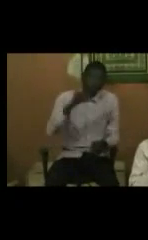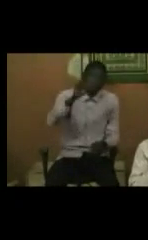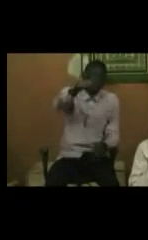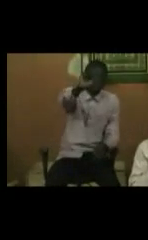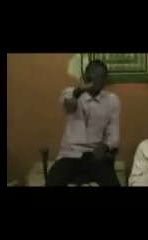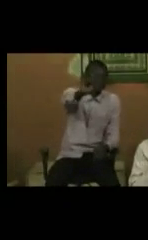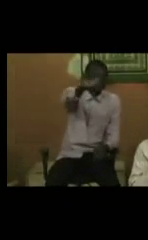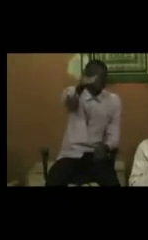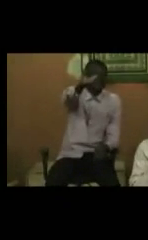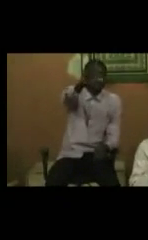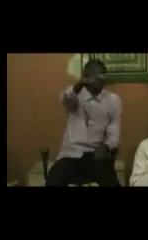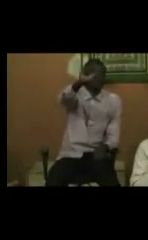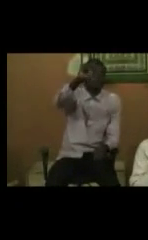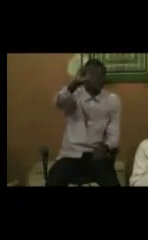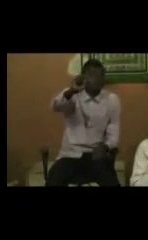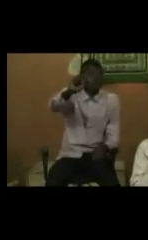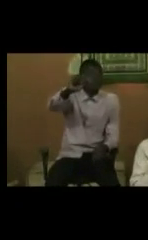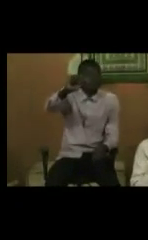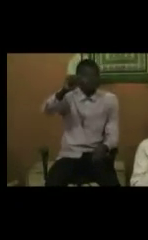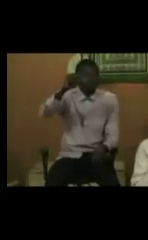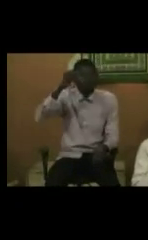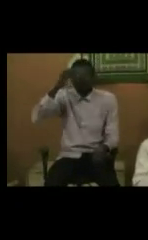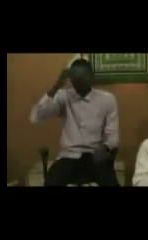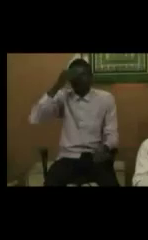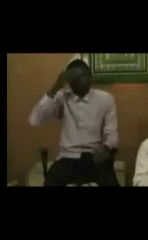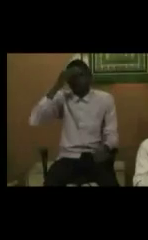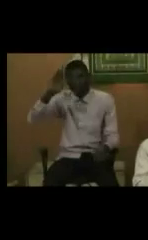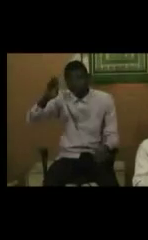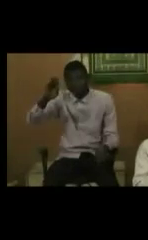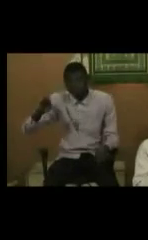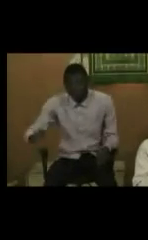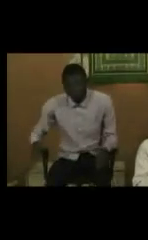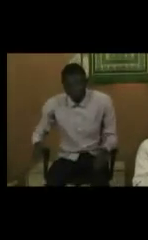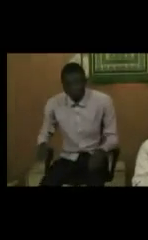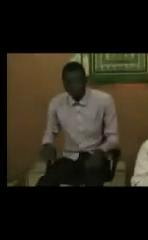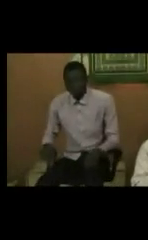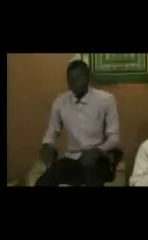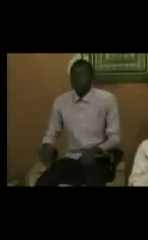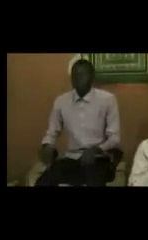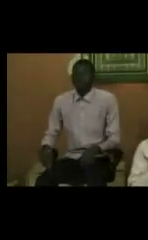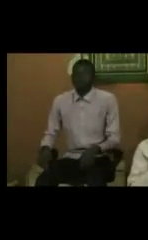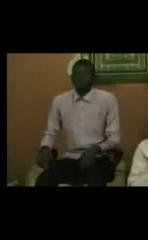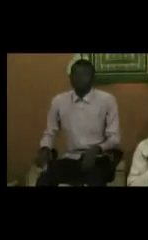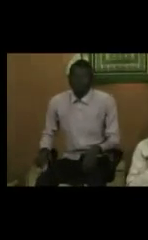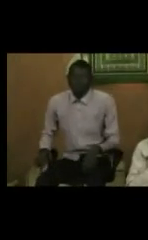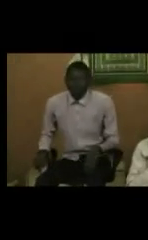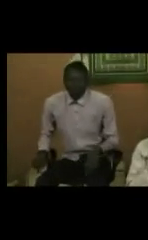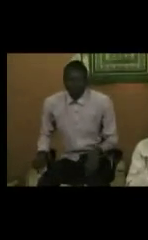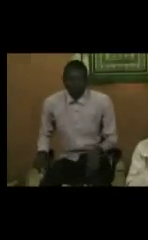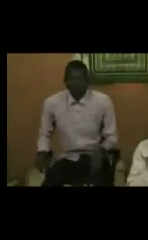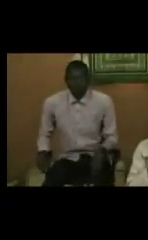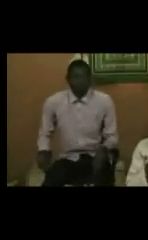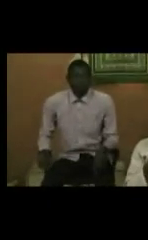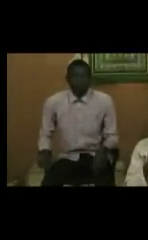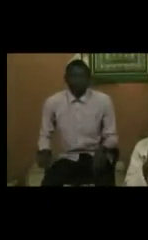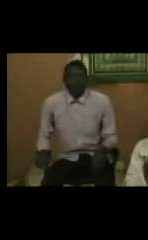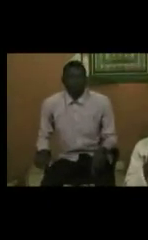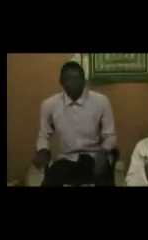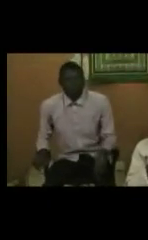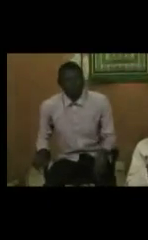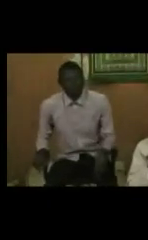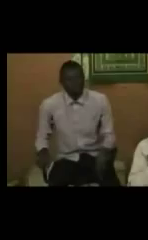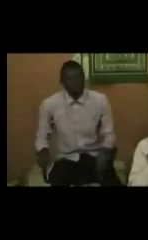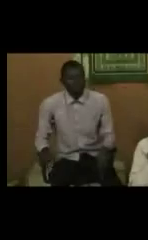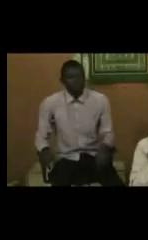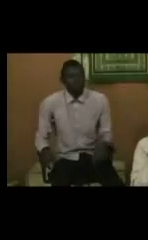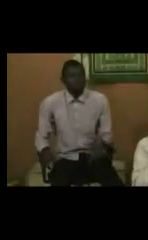ti e ba paya pe awon keferi won a foro yin so ohun to han nu aya yin niyan pe aga si